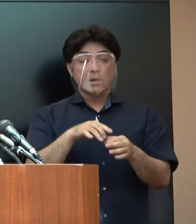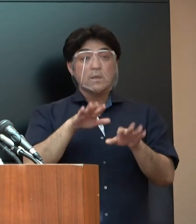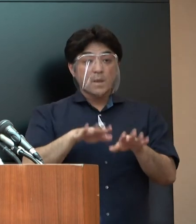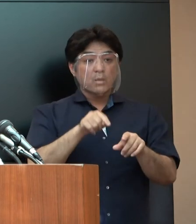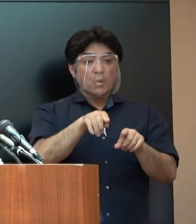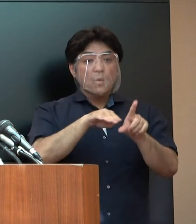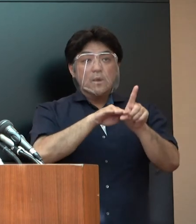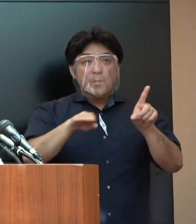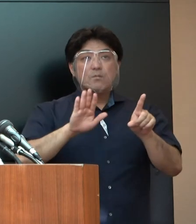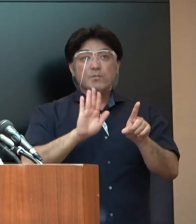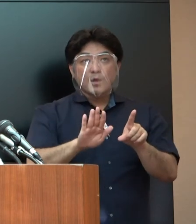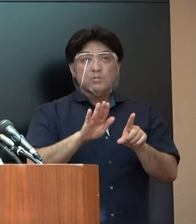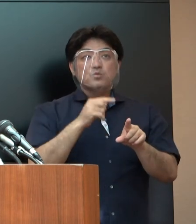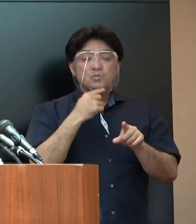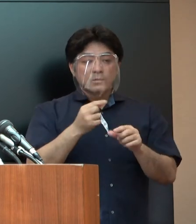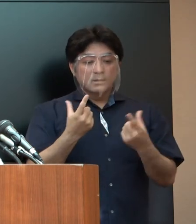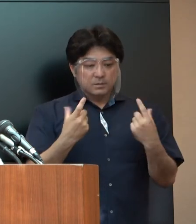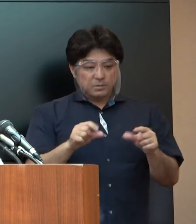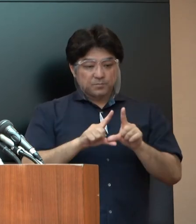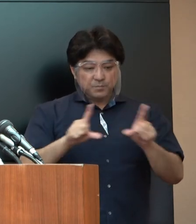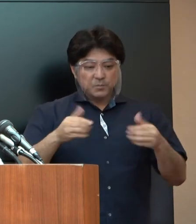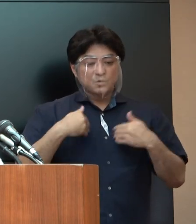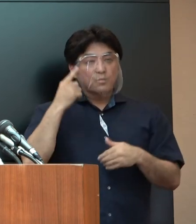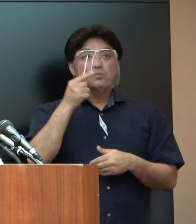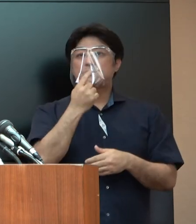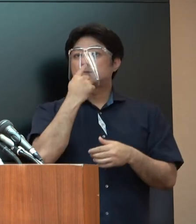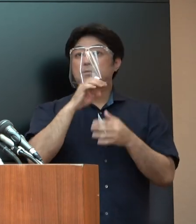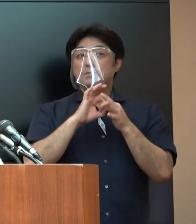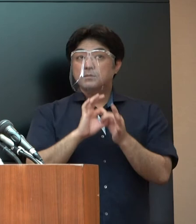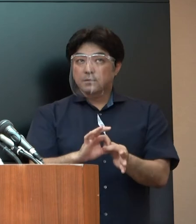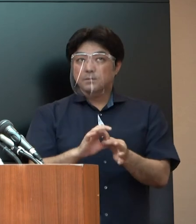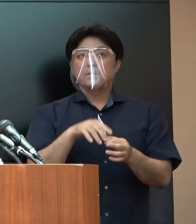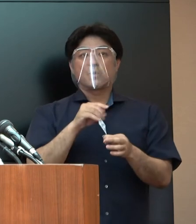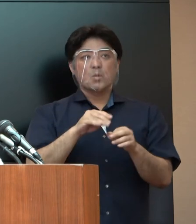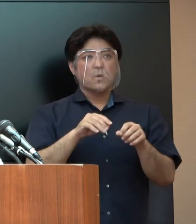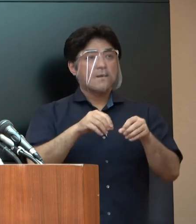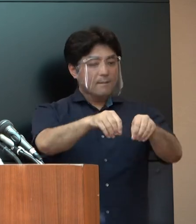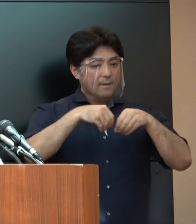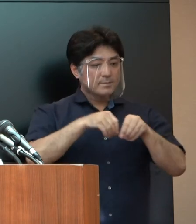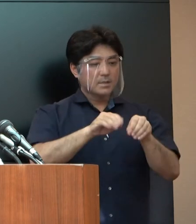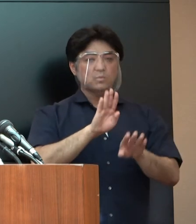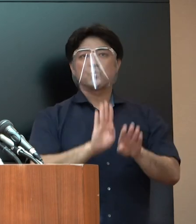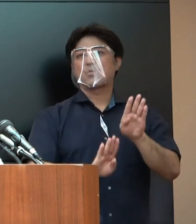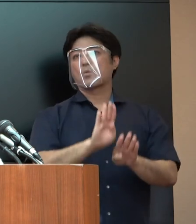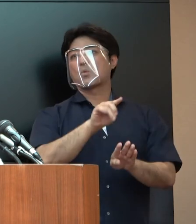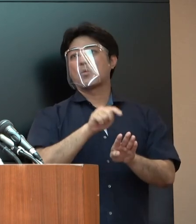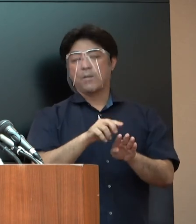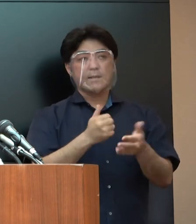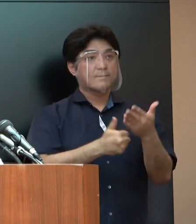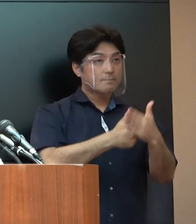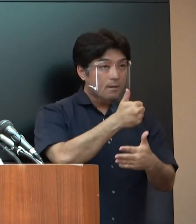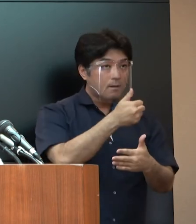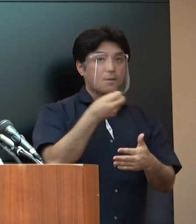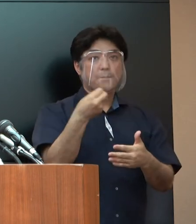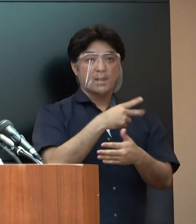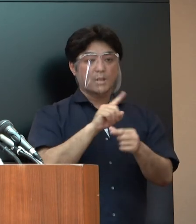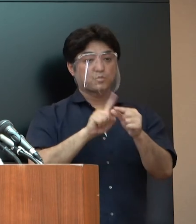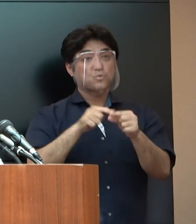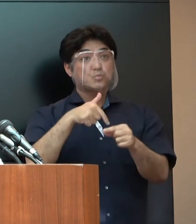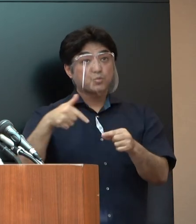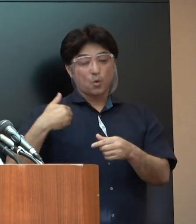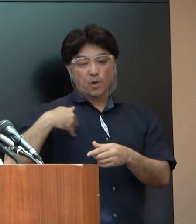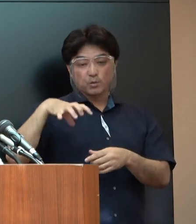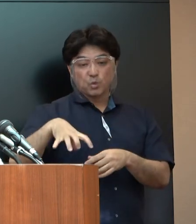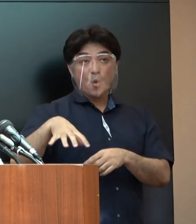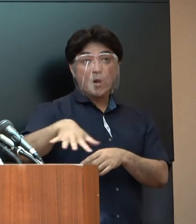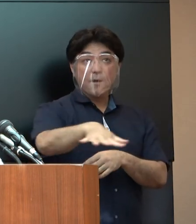にありますよということはしっかり発出しておく必要があると思うんですね。ただその感染の状況は、那覇地区であるとか中部保健所